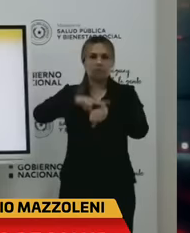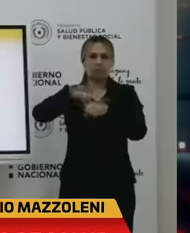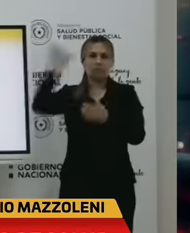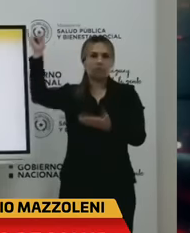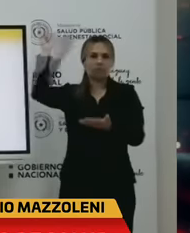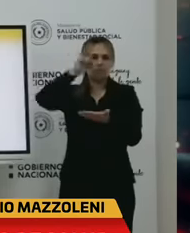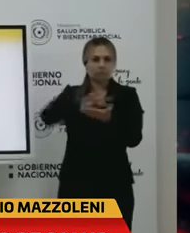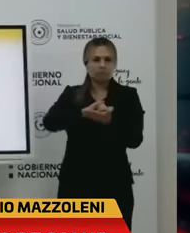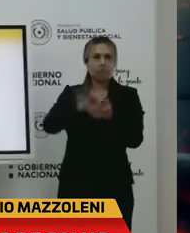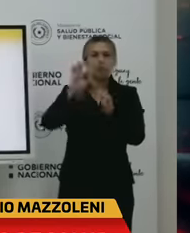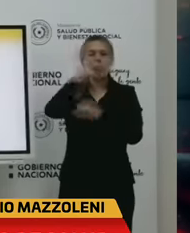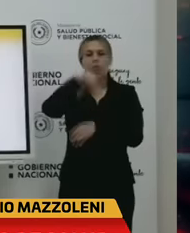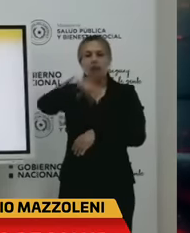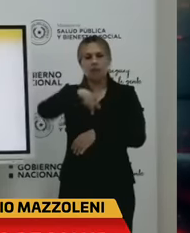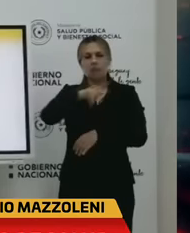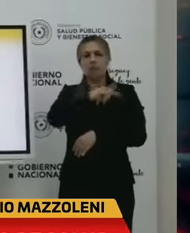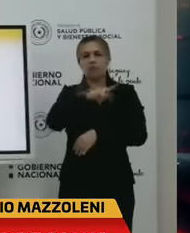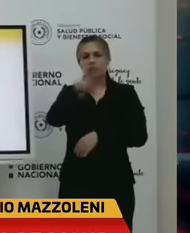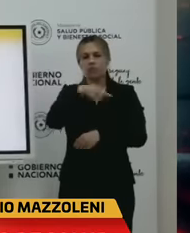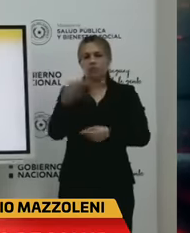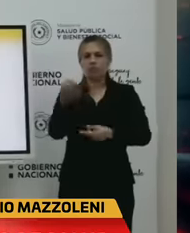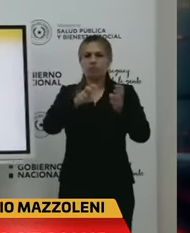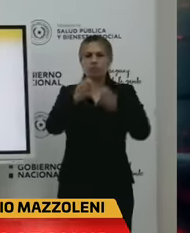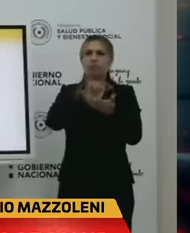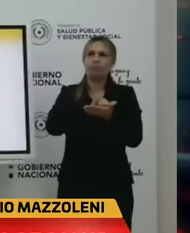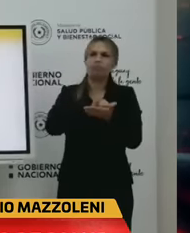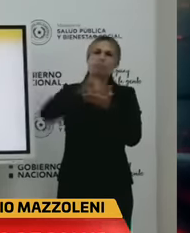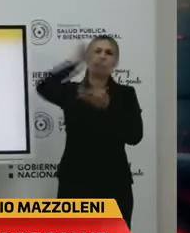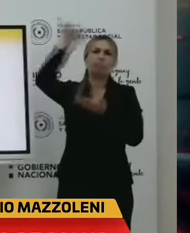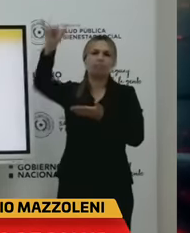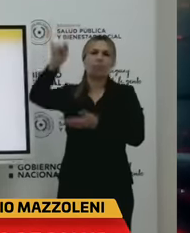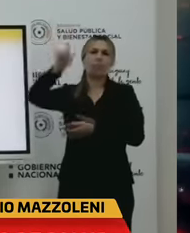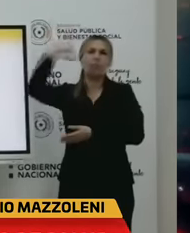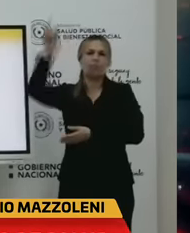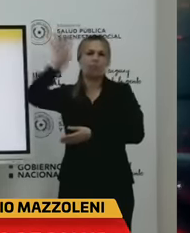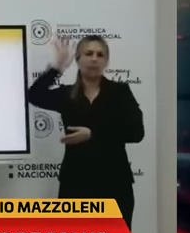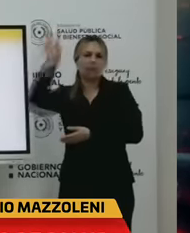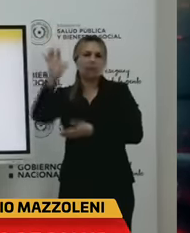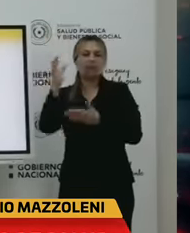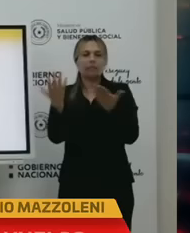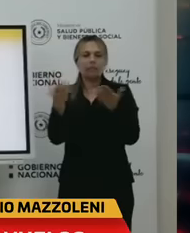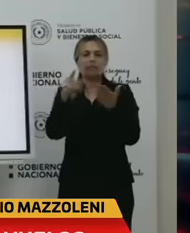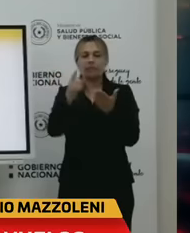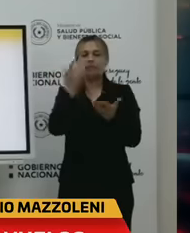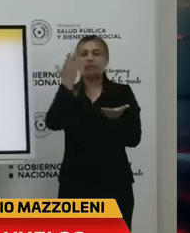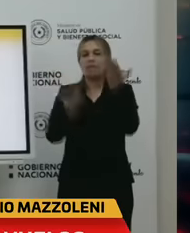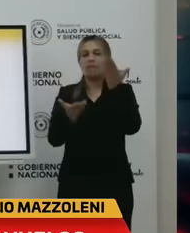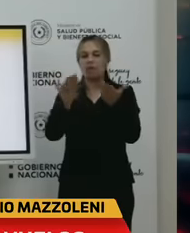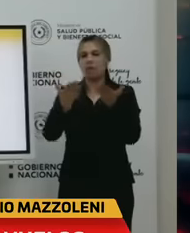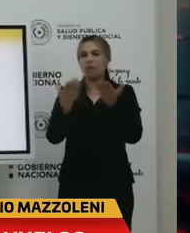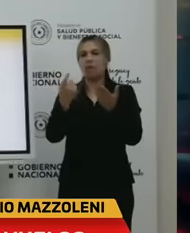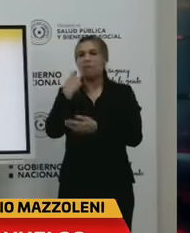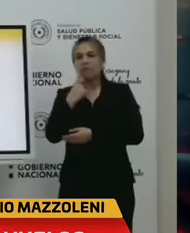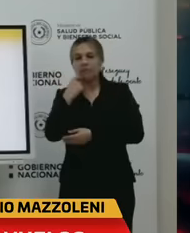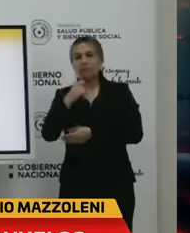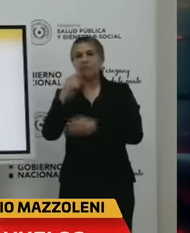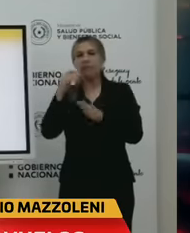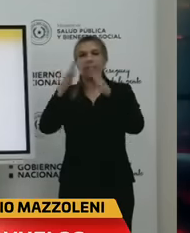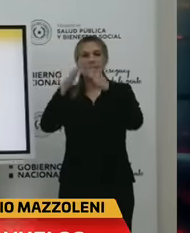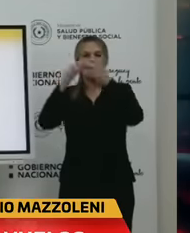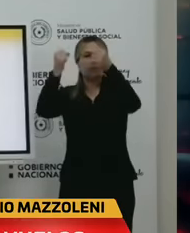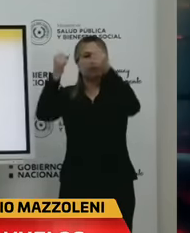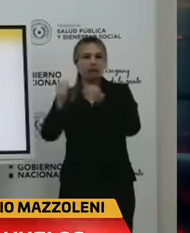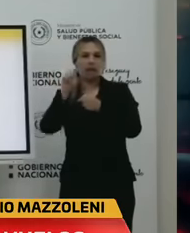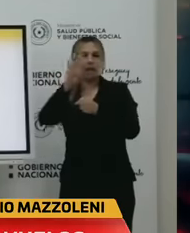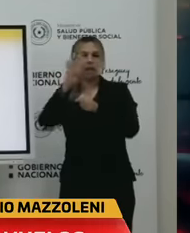viajan. Va a llegar un momento que tenemos que ir evaluando nosotros en que probablemente ya no va a haber necesidad de esa cuarentena por todos